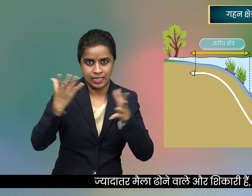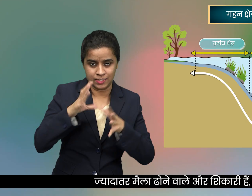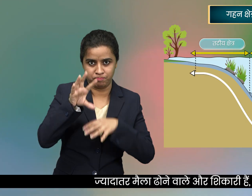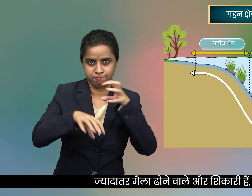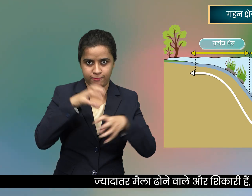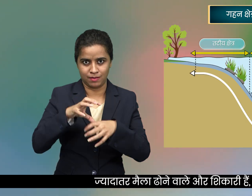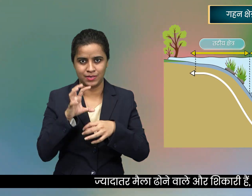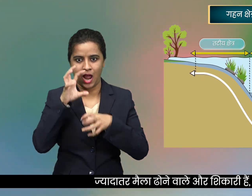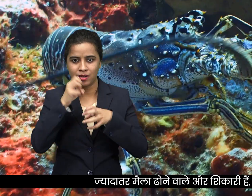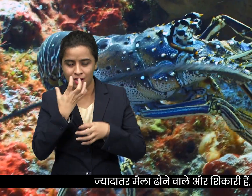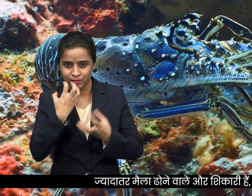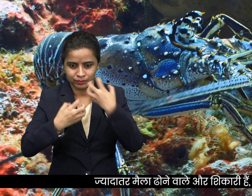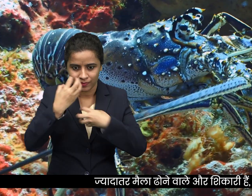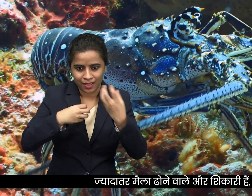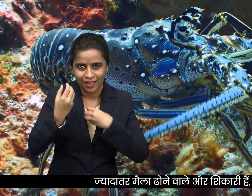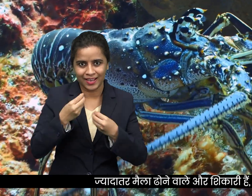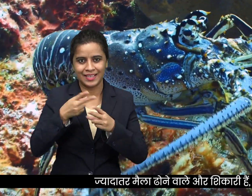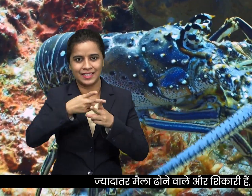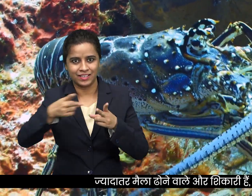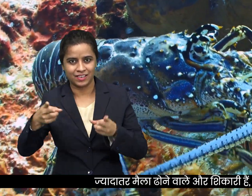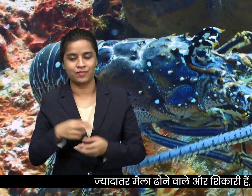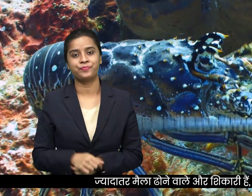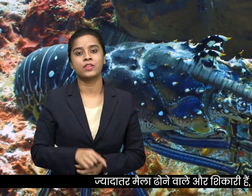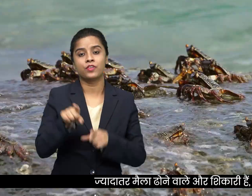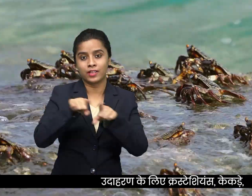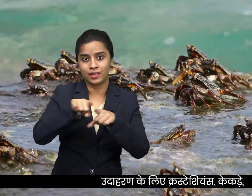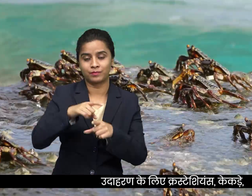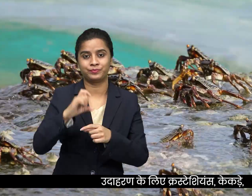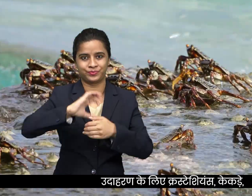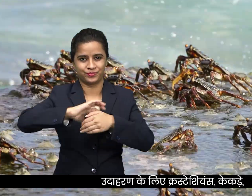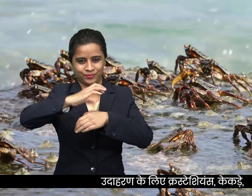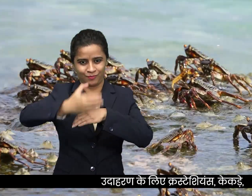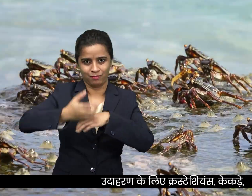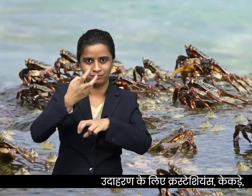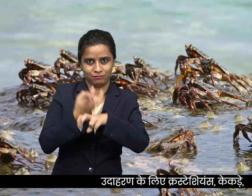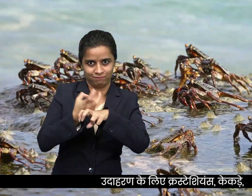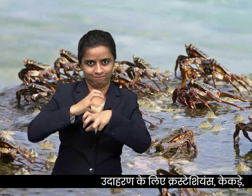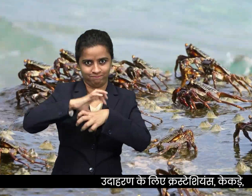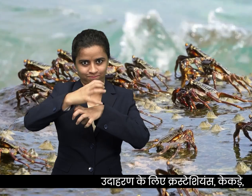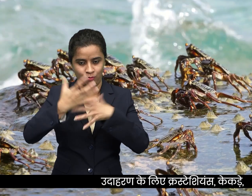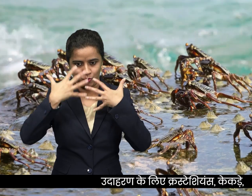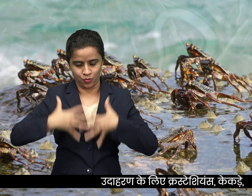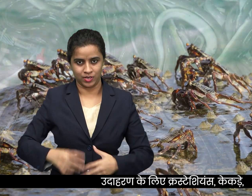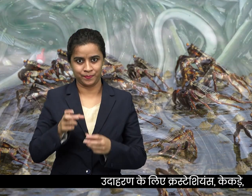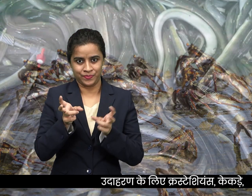ज़्यादातर मैला ढोने वाले और शिकारी है। उदाहरण के लिए क्रस्टेशियस,